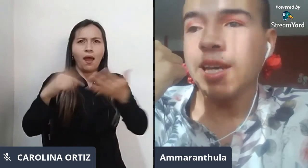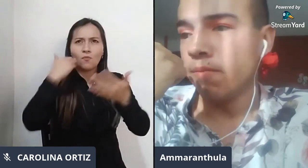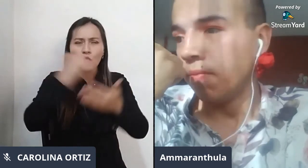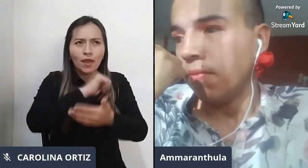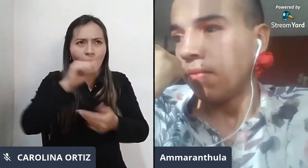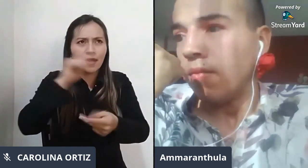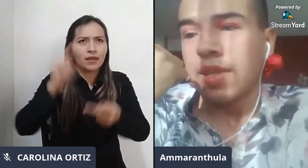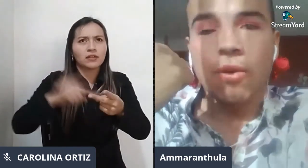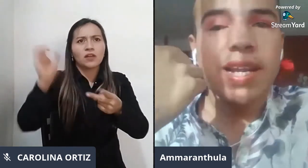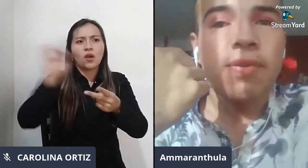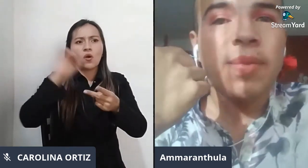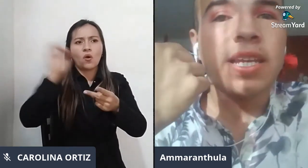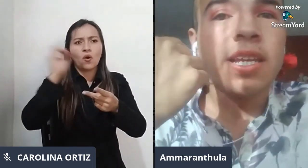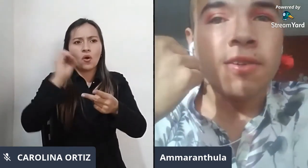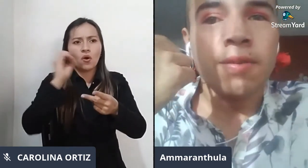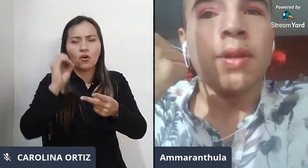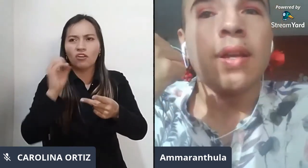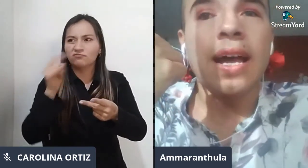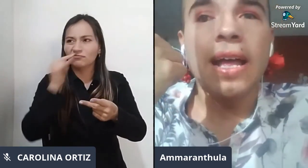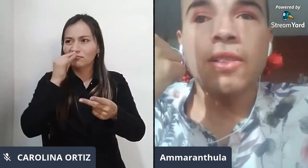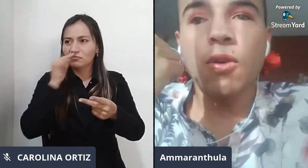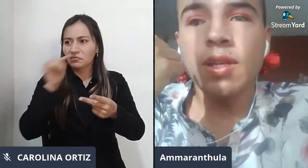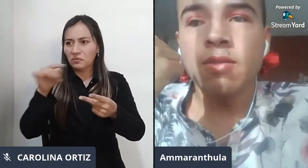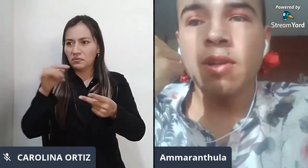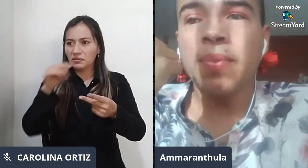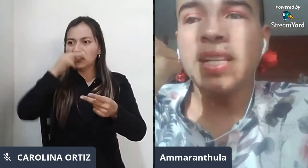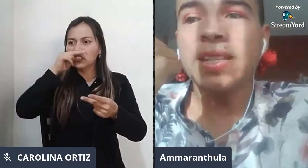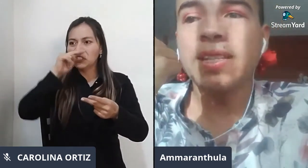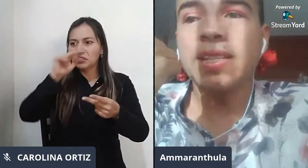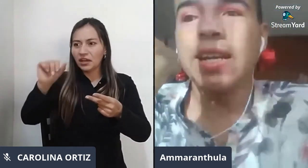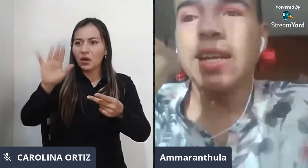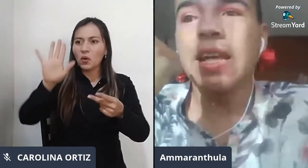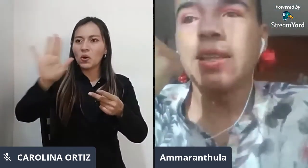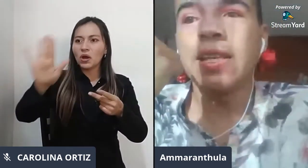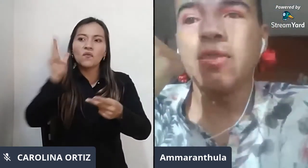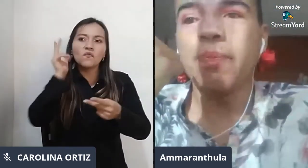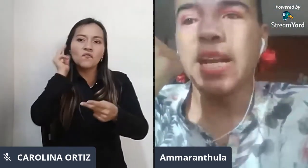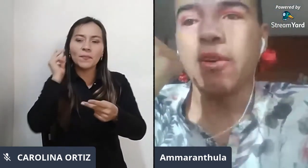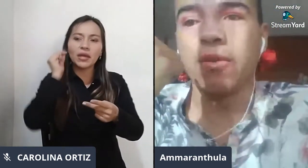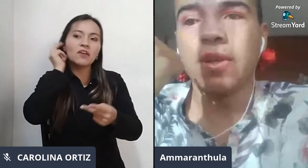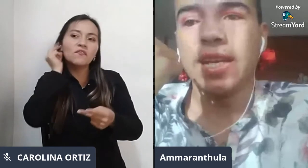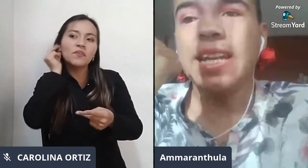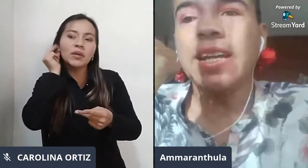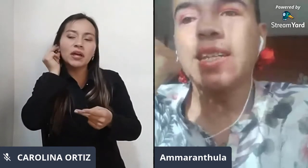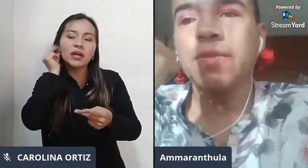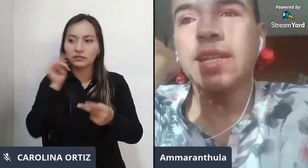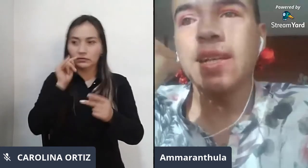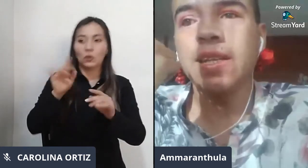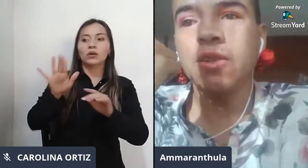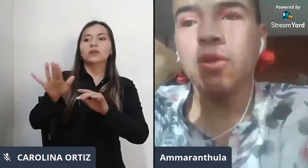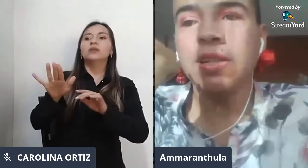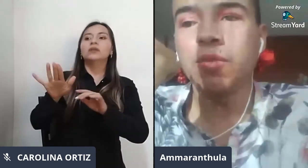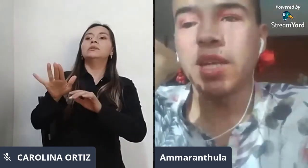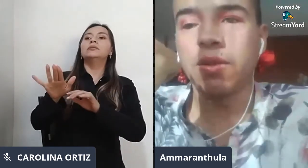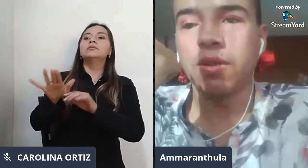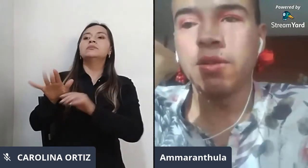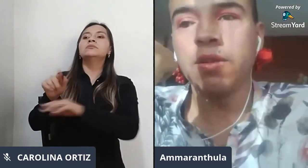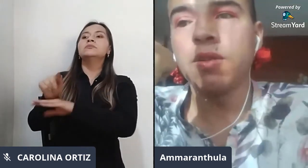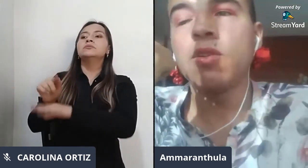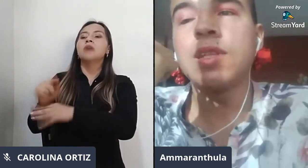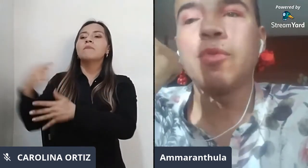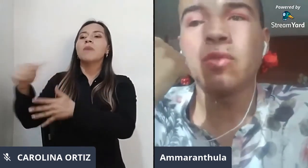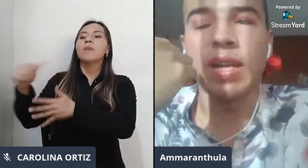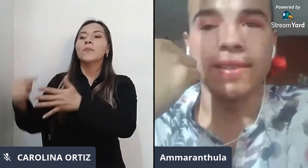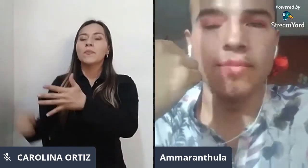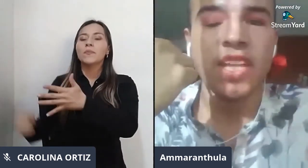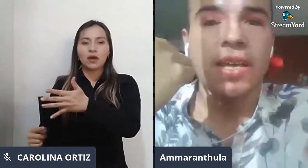cosa que huela femenino. A todo eso el patriarcado le da tieso y parejo, y la gente es feliz haciéndolo y asumiéndolo, ¿no?